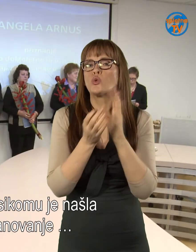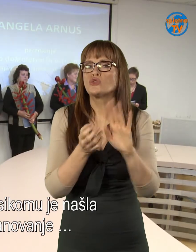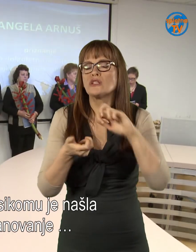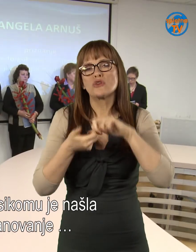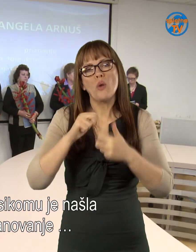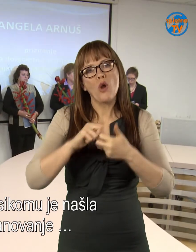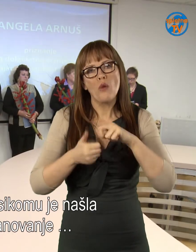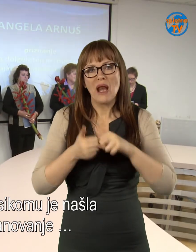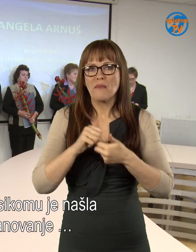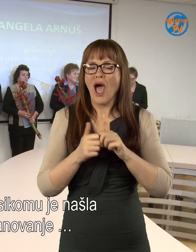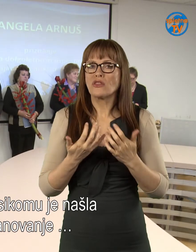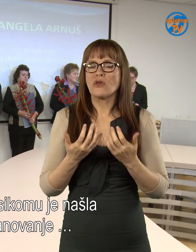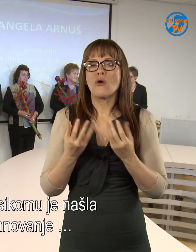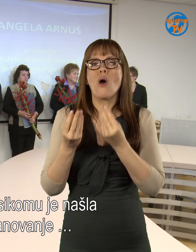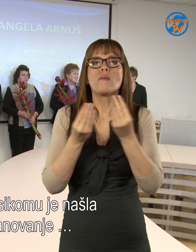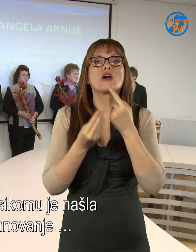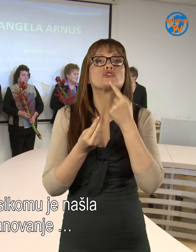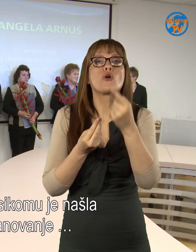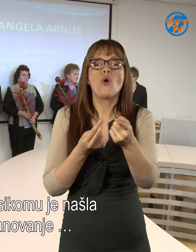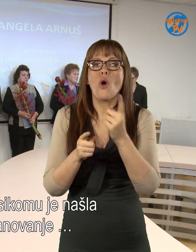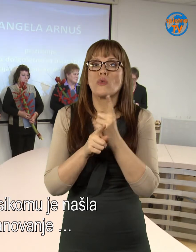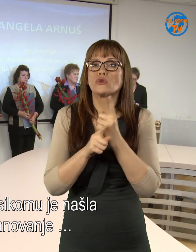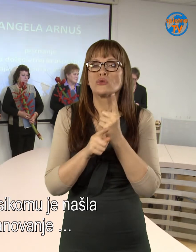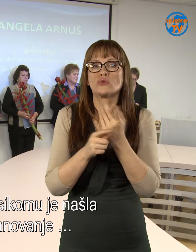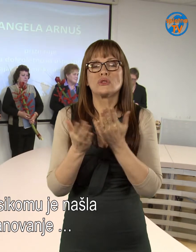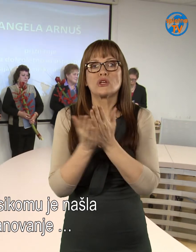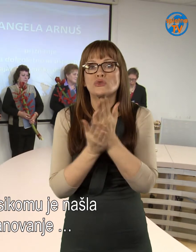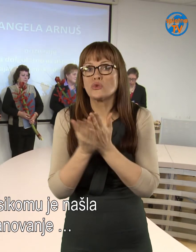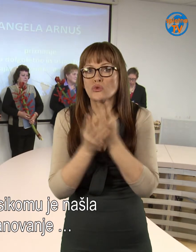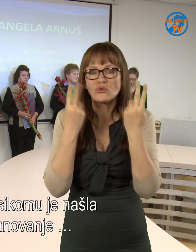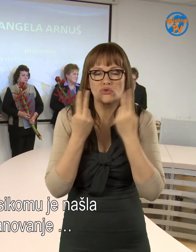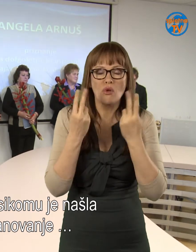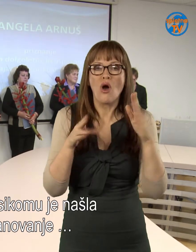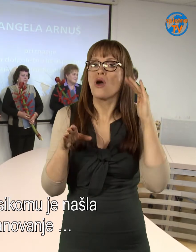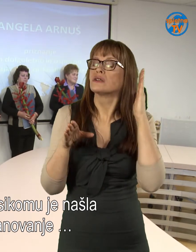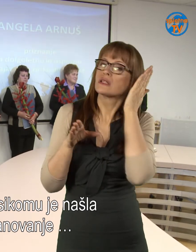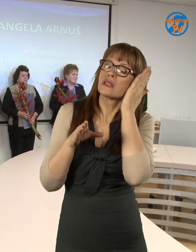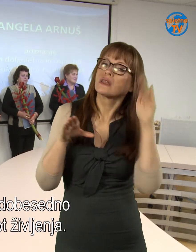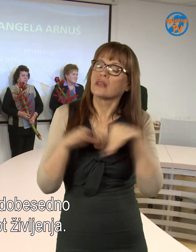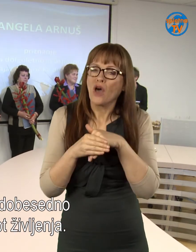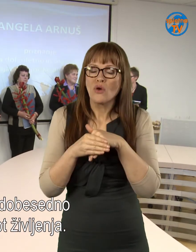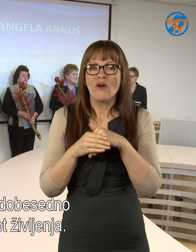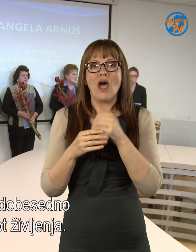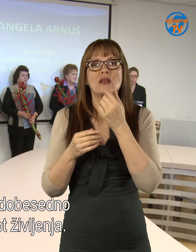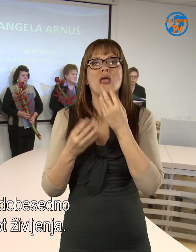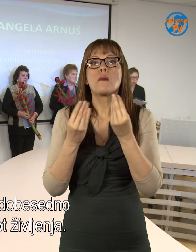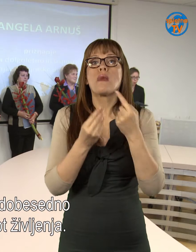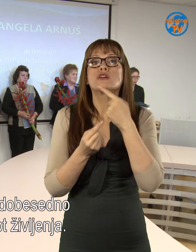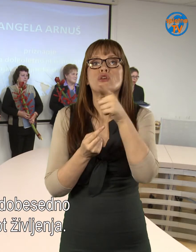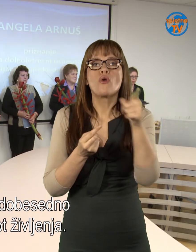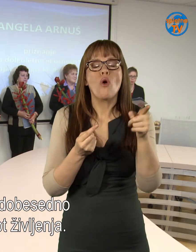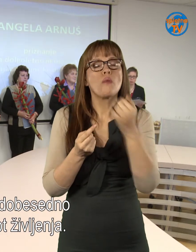družinske problematiko, marsikomu se je našla tudi služba, stanovanje. Marsikomu je dobesedno